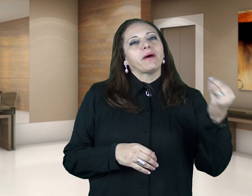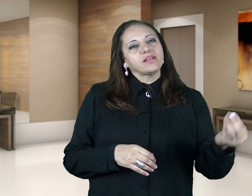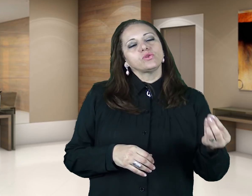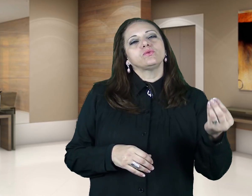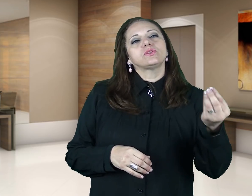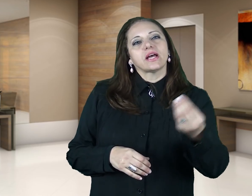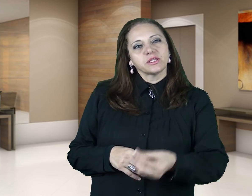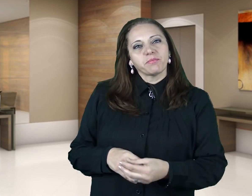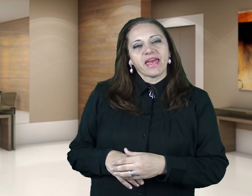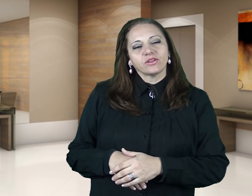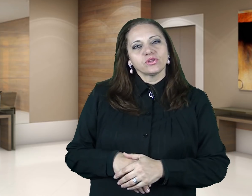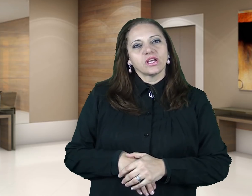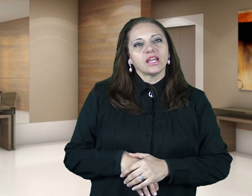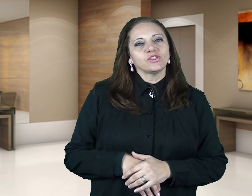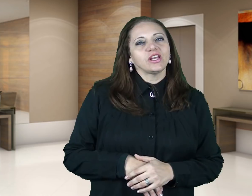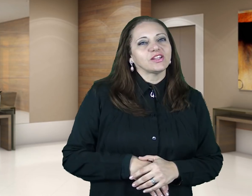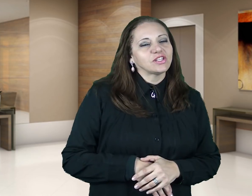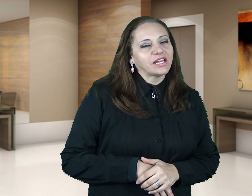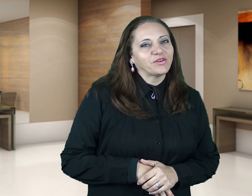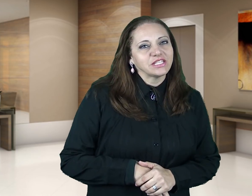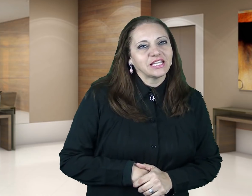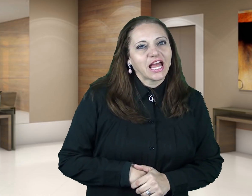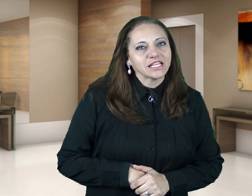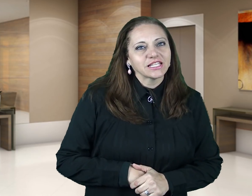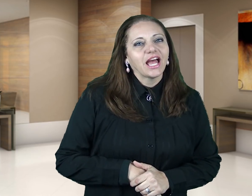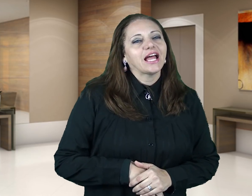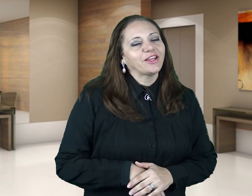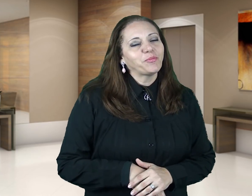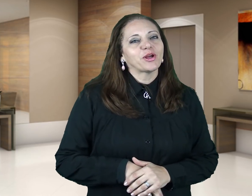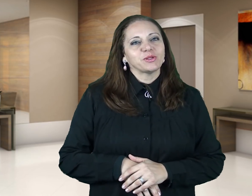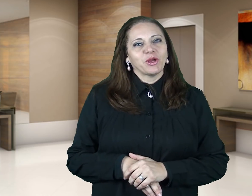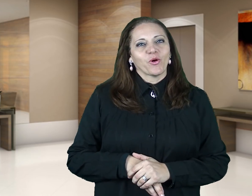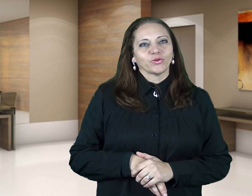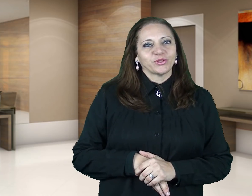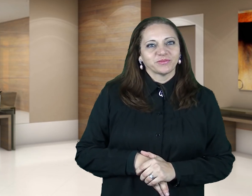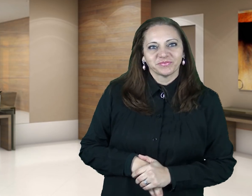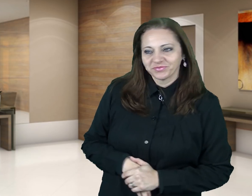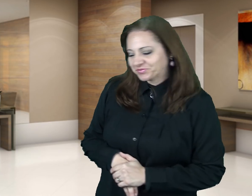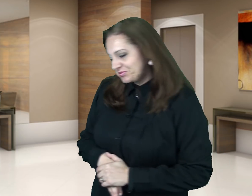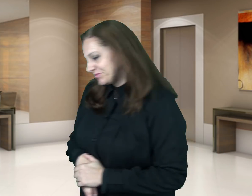aprendizado de mais uns aspectos relacionados à língua de sinais. Até o próximo encontro!